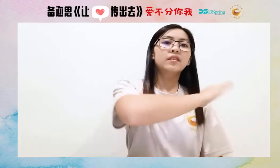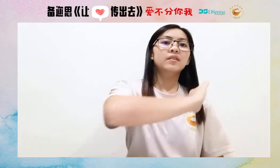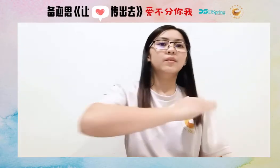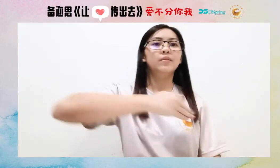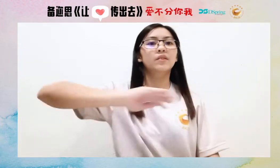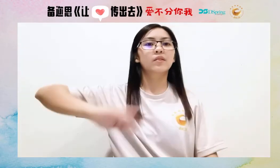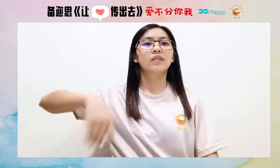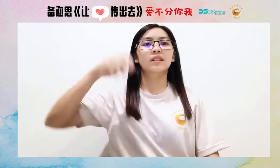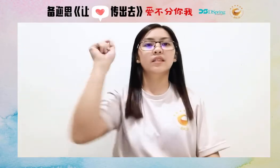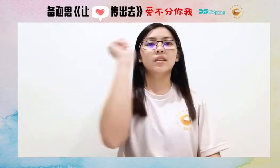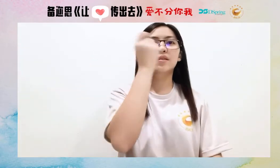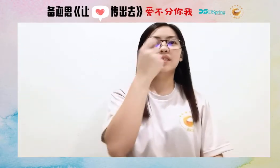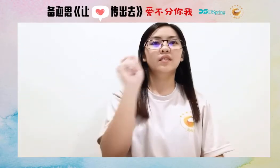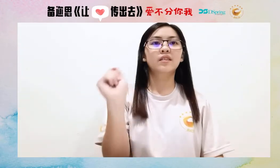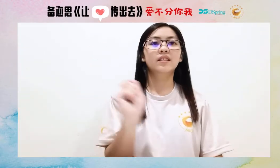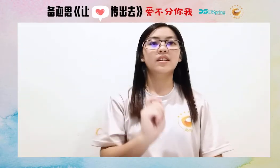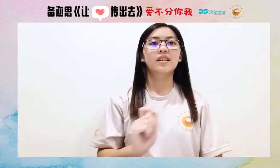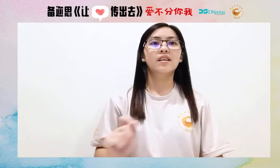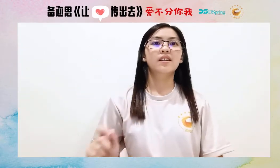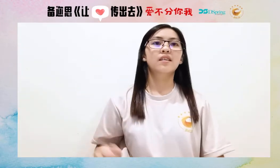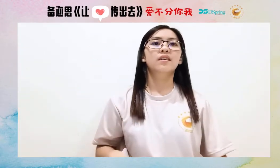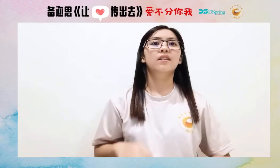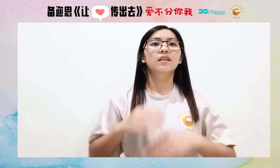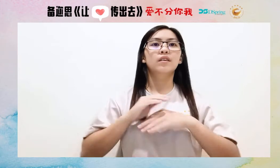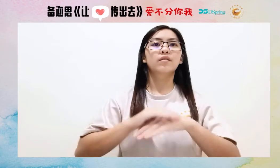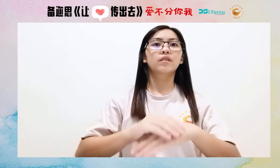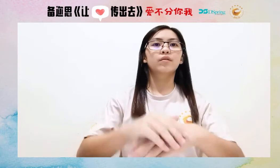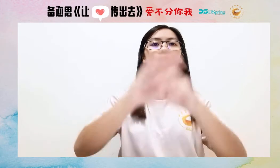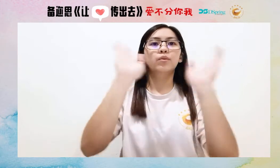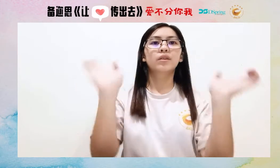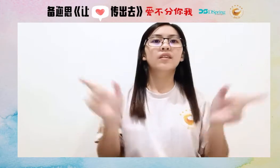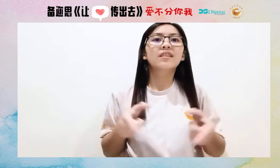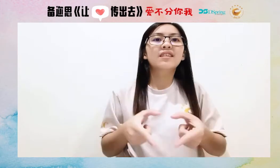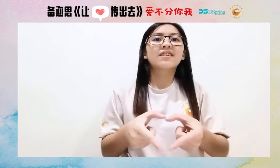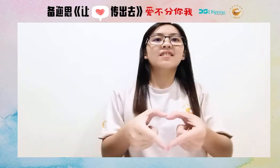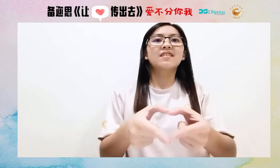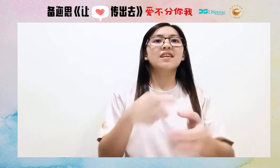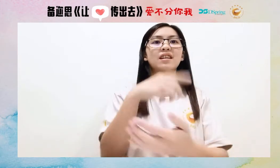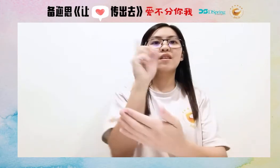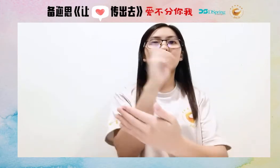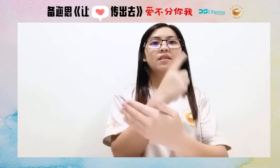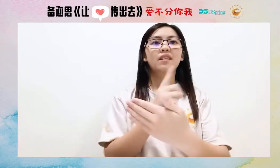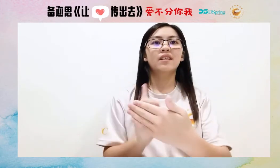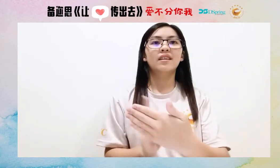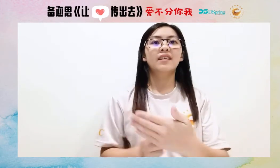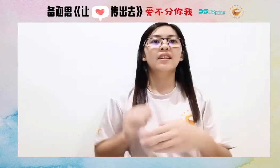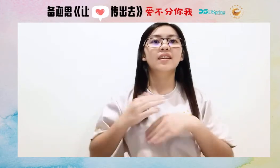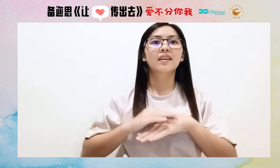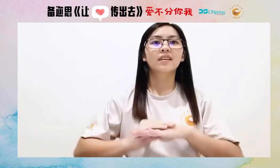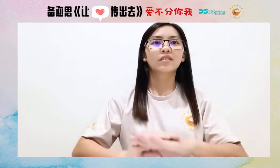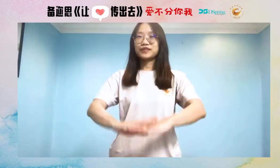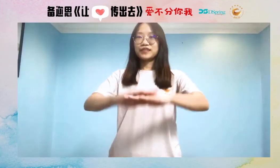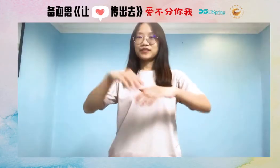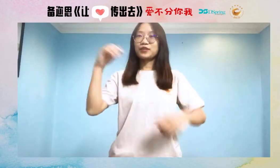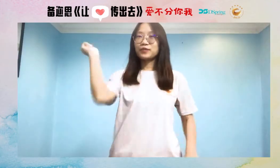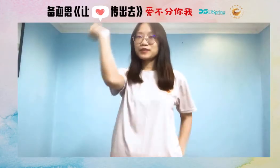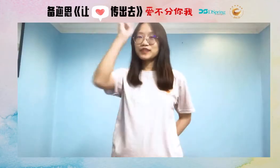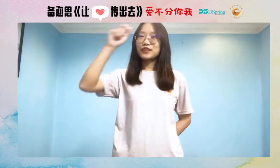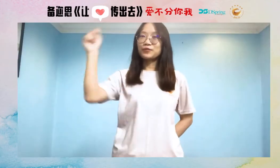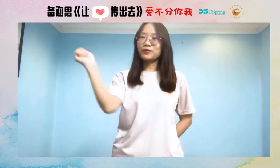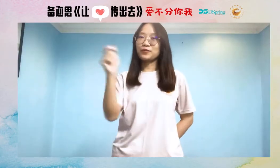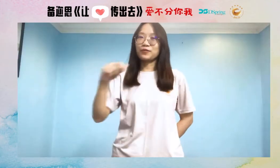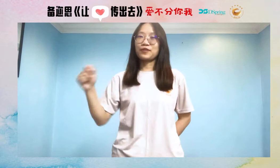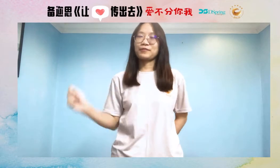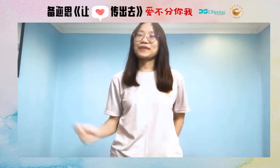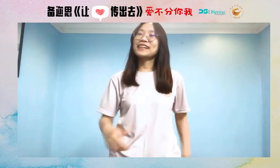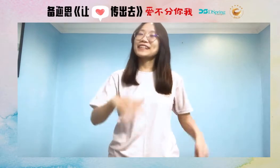用旋律写成心间，放入你的心里面，手牵手记